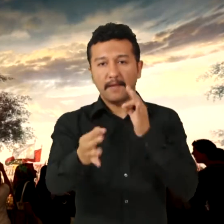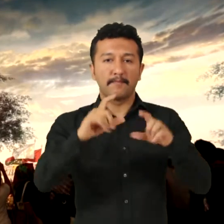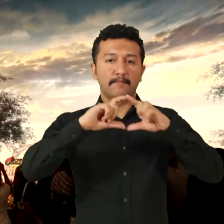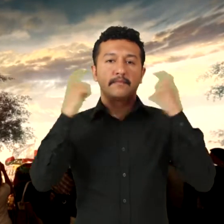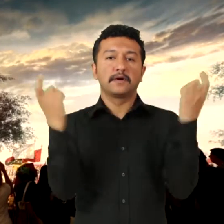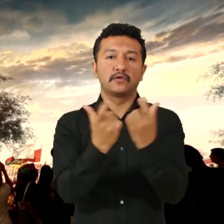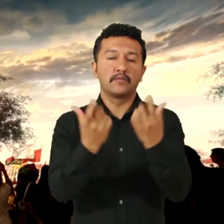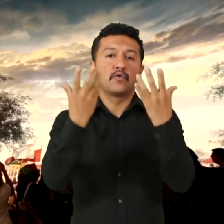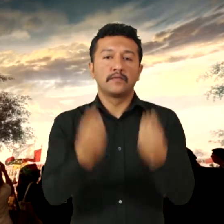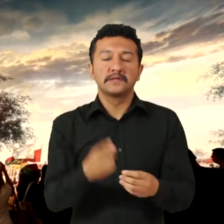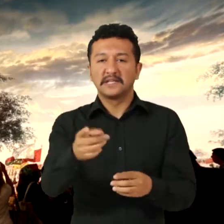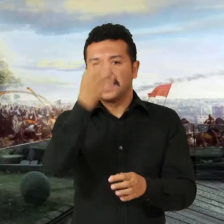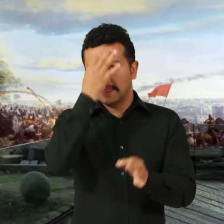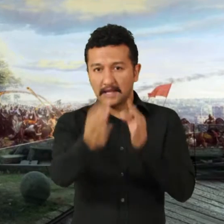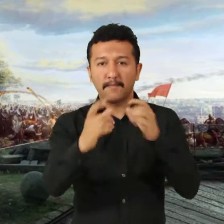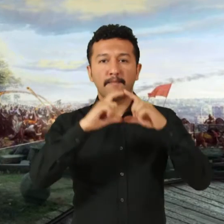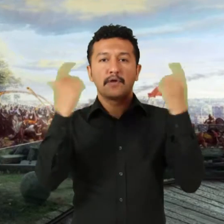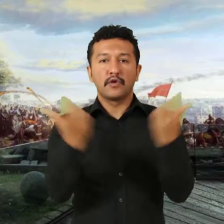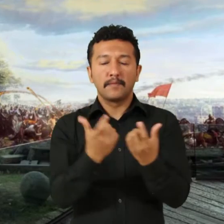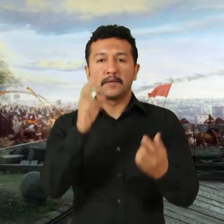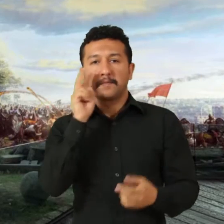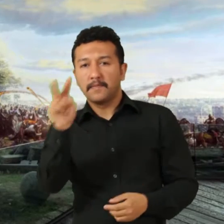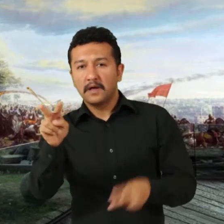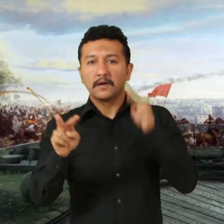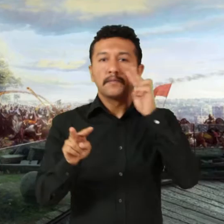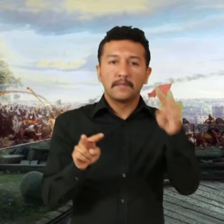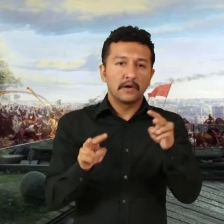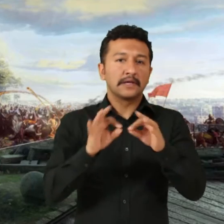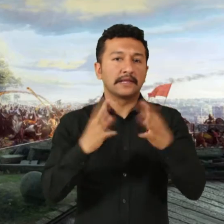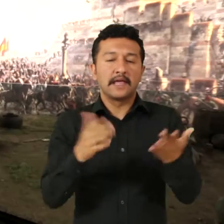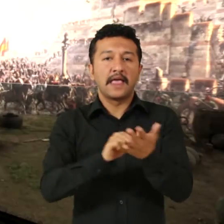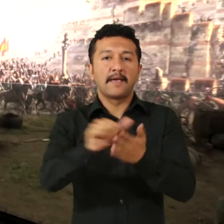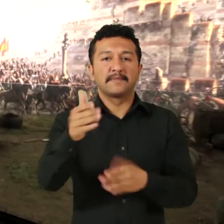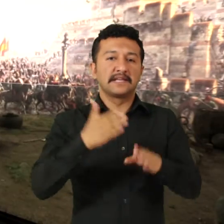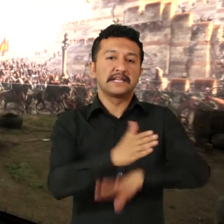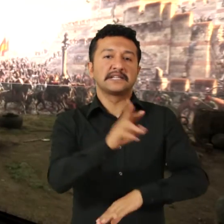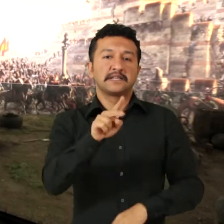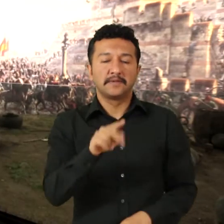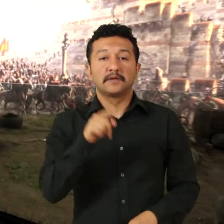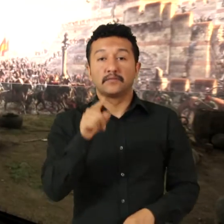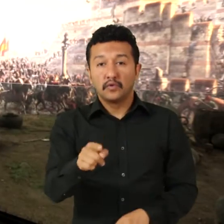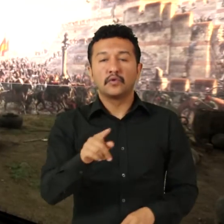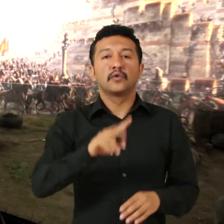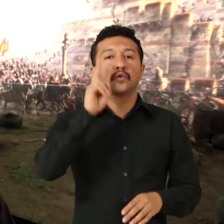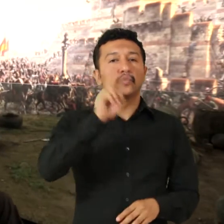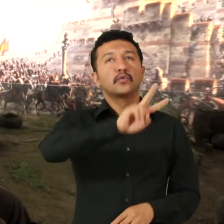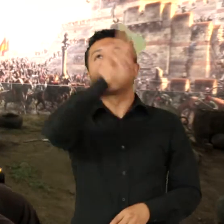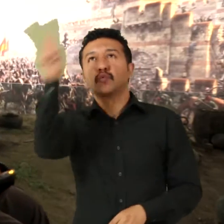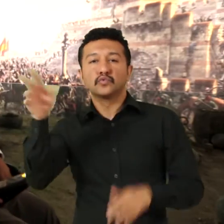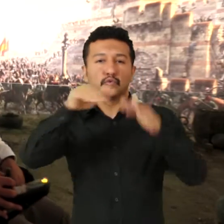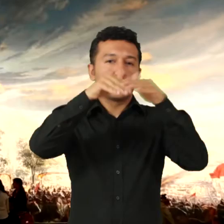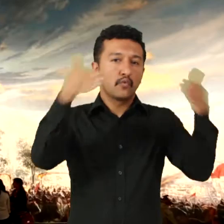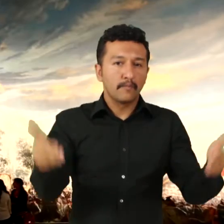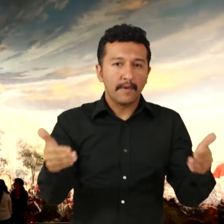olmasıdır. Tam panorama, her yönde panoramik olmayı ifade etmektedir. Böylece gökyüzü de kubbesel